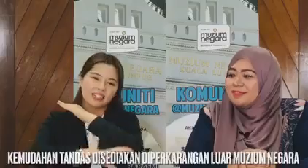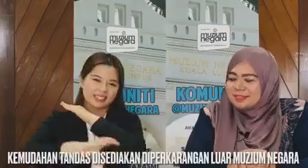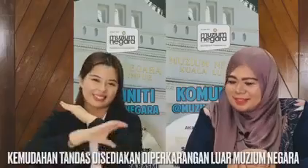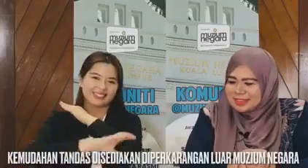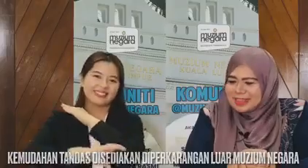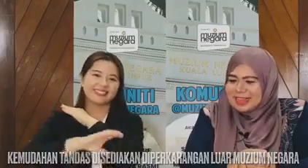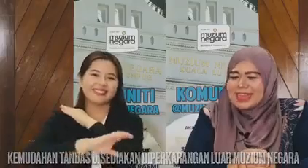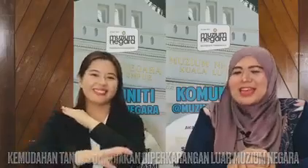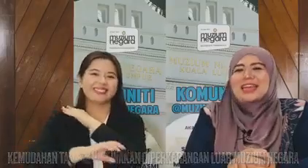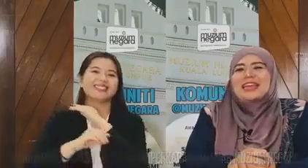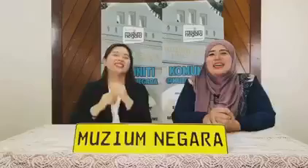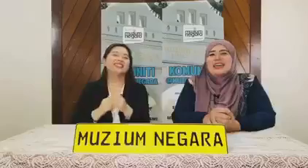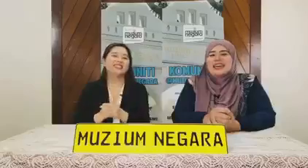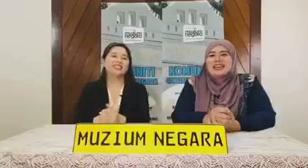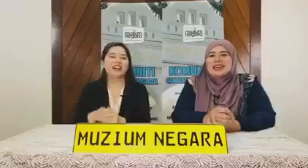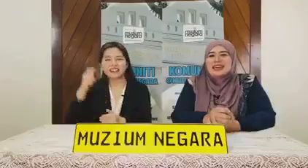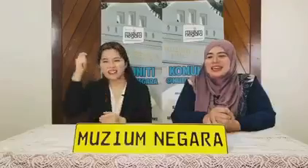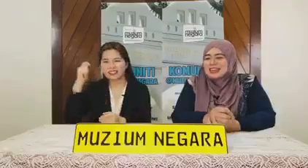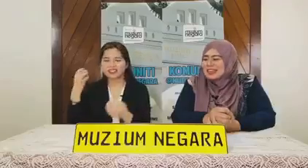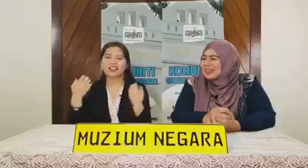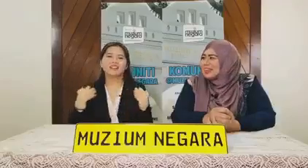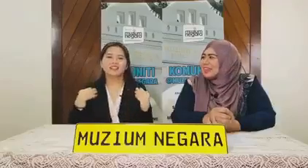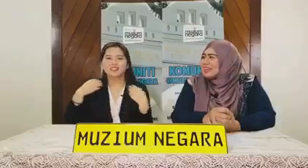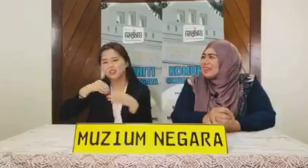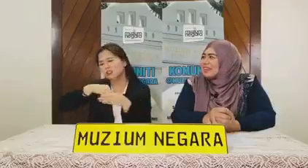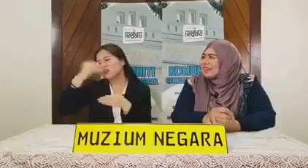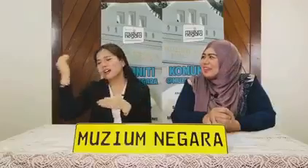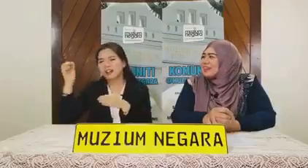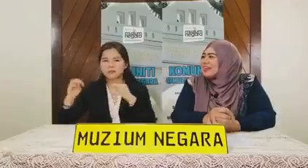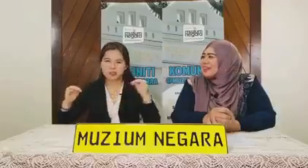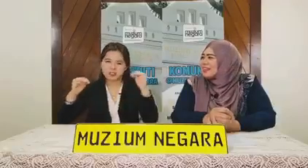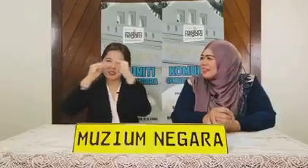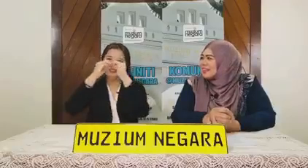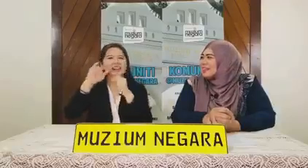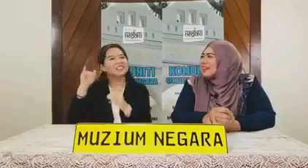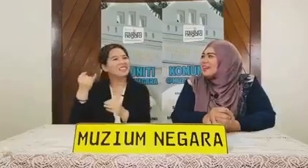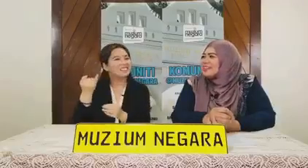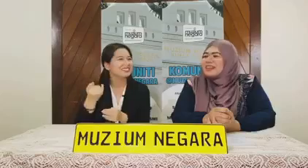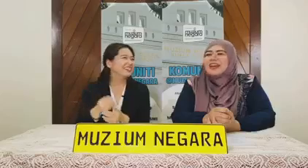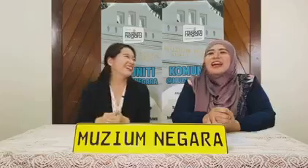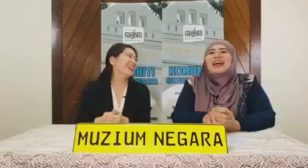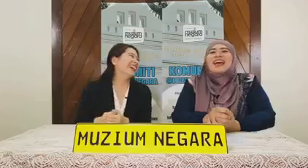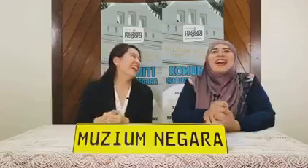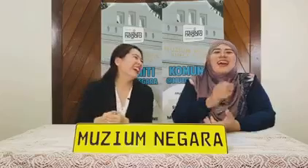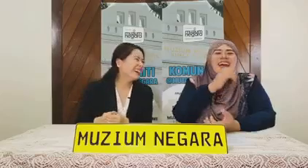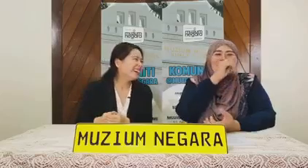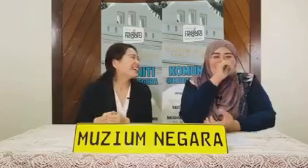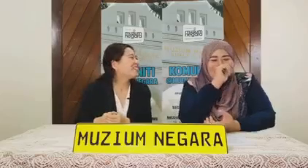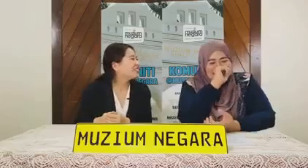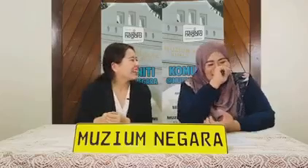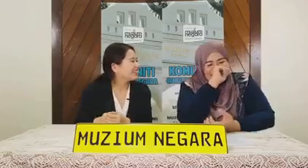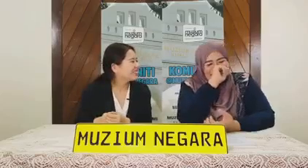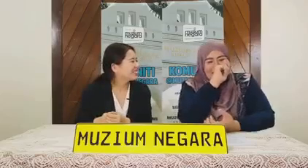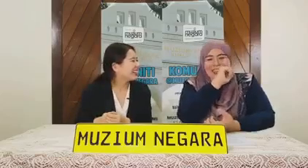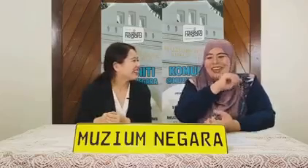Muzium Negara. Ha. Tandas ada luar muzium sahaja. Kenapa dalam muzium tak ada?